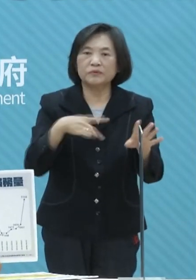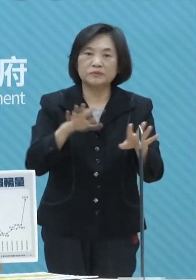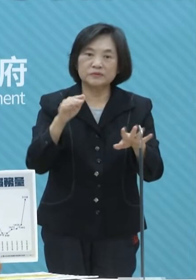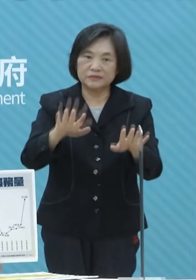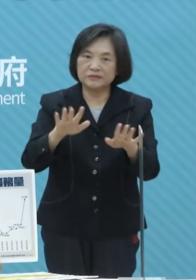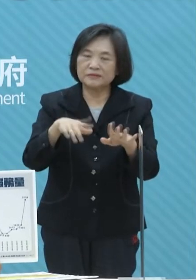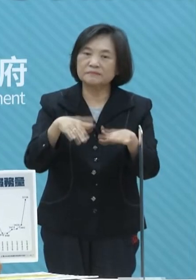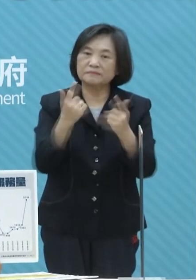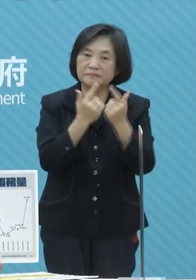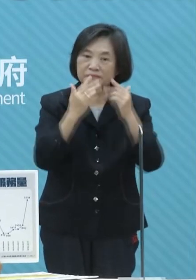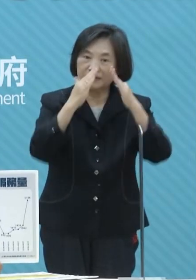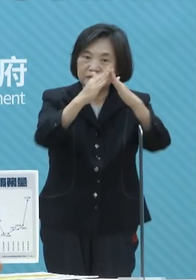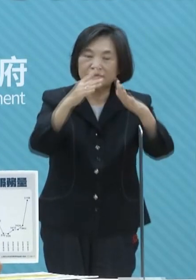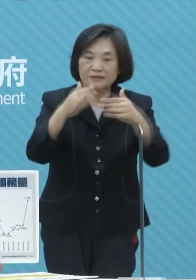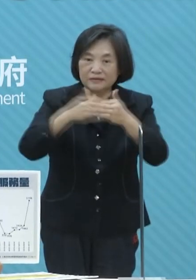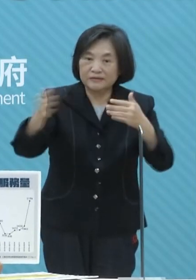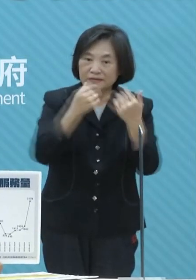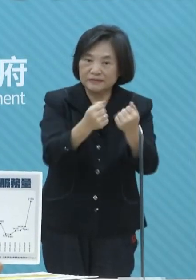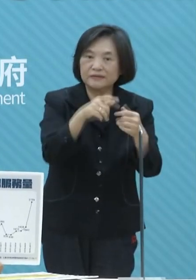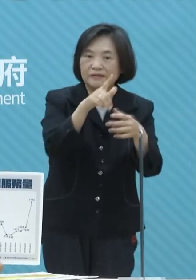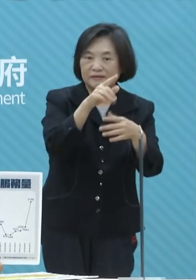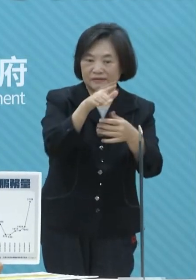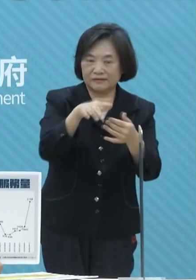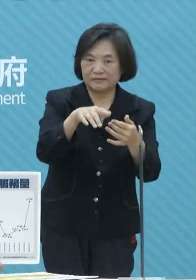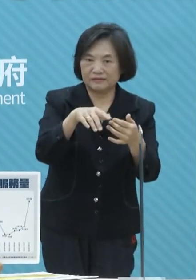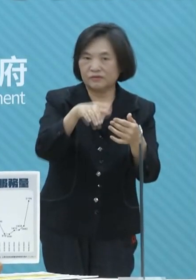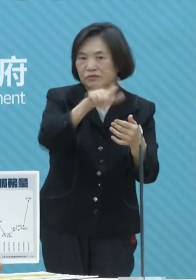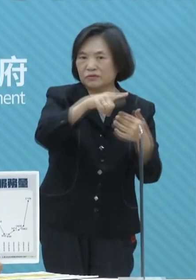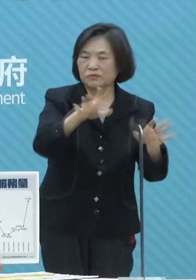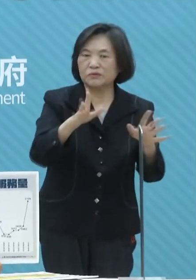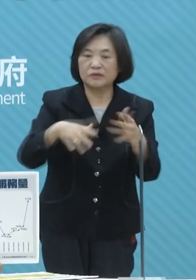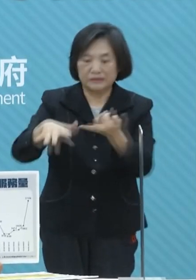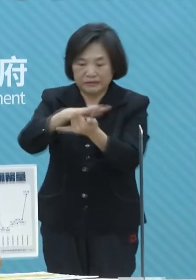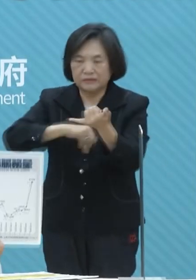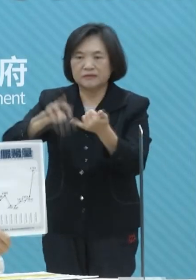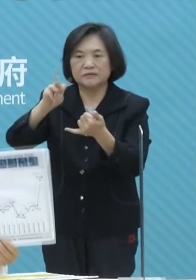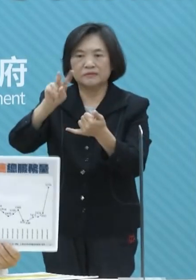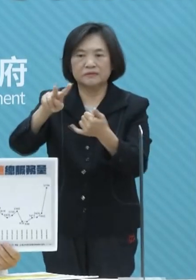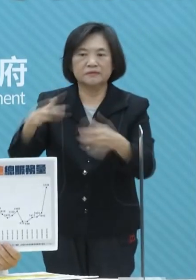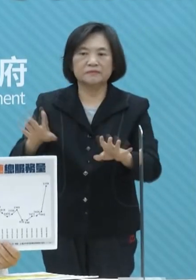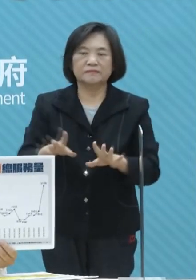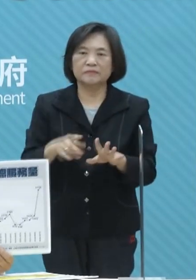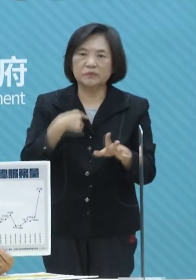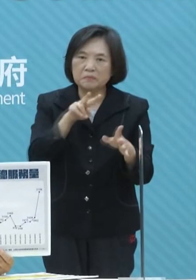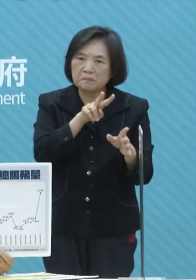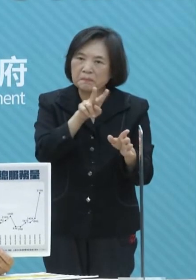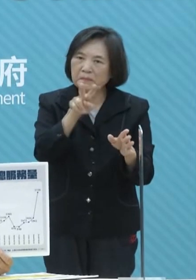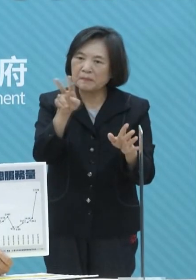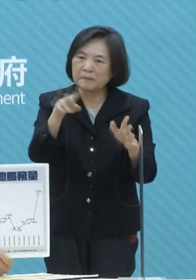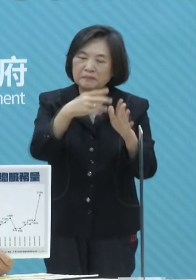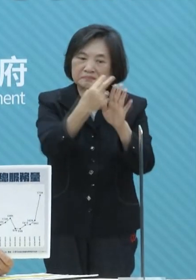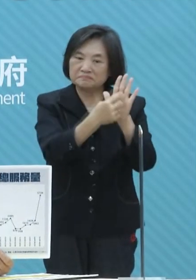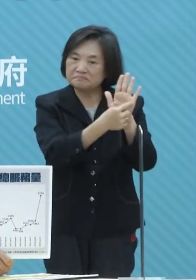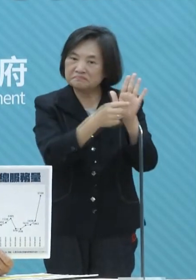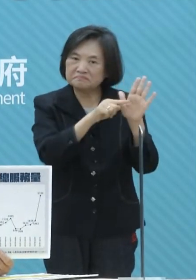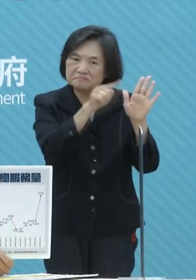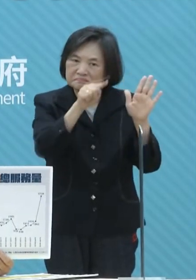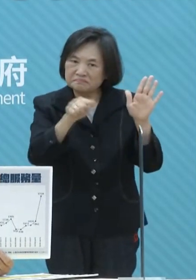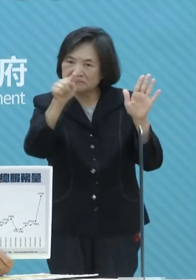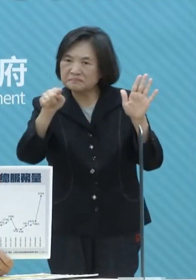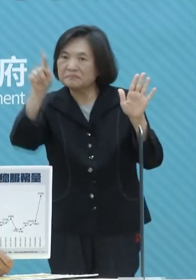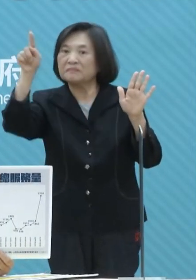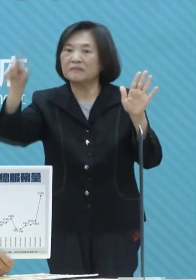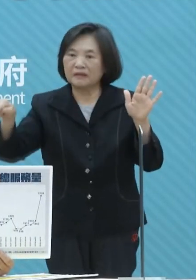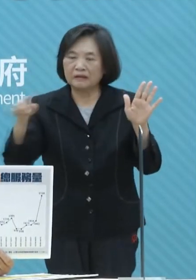有6000个居家隔离，全台湾有32000个，那很明显这个就看出来，你看哦，你居家隔离就